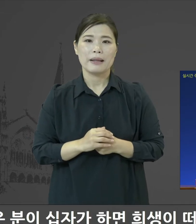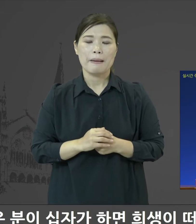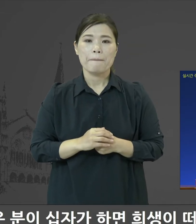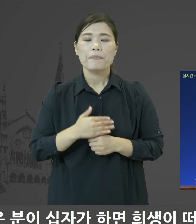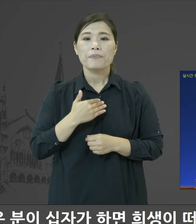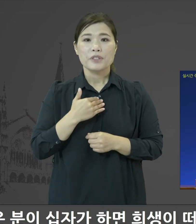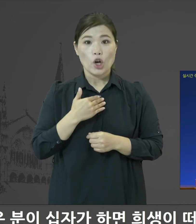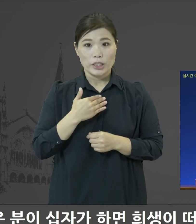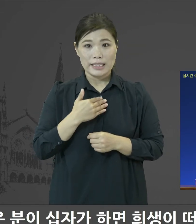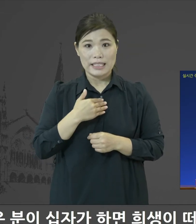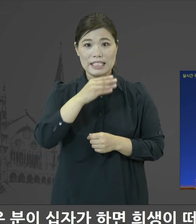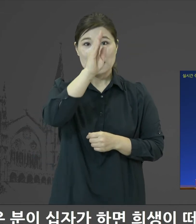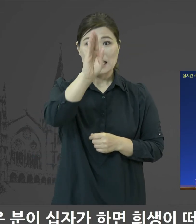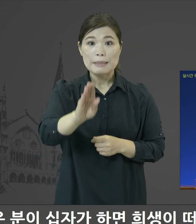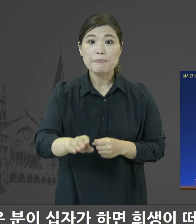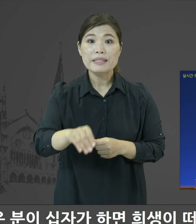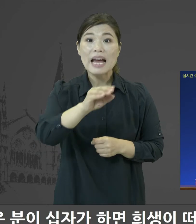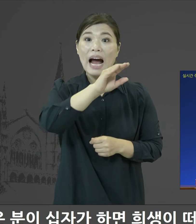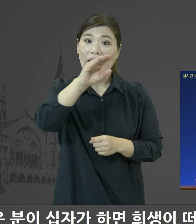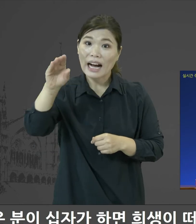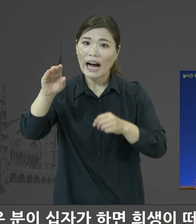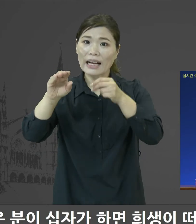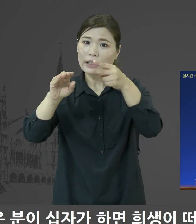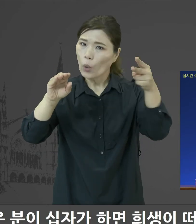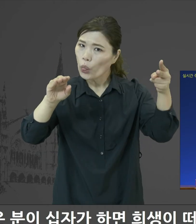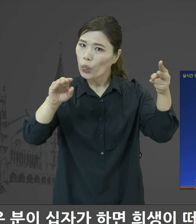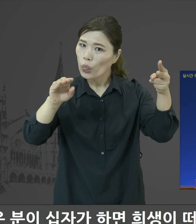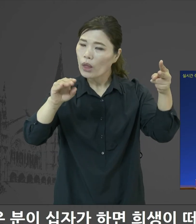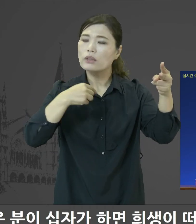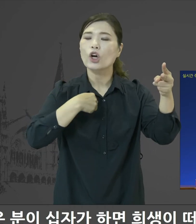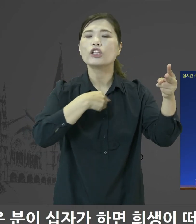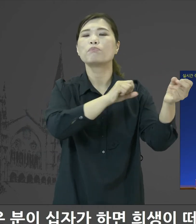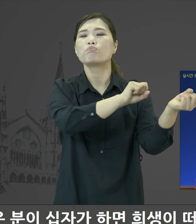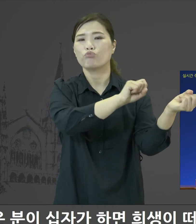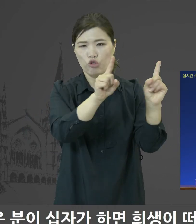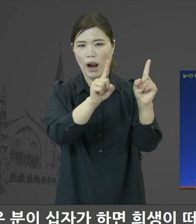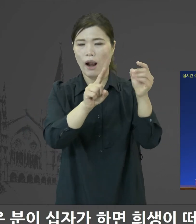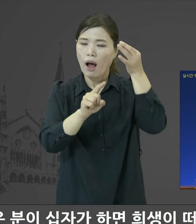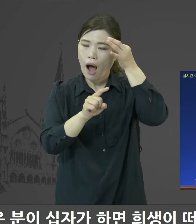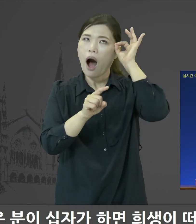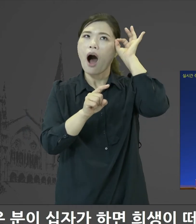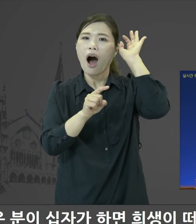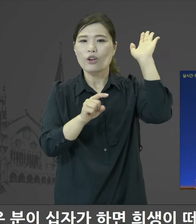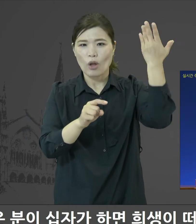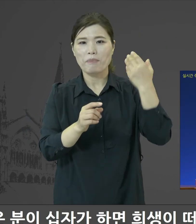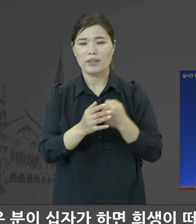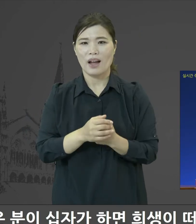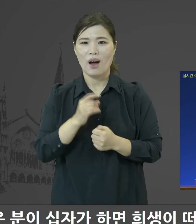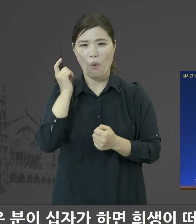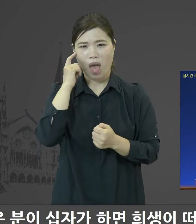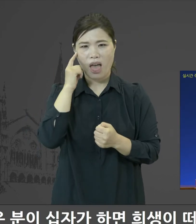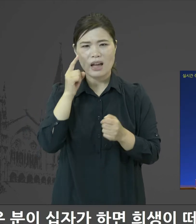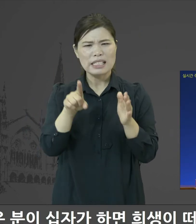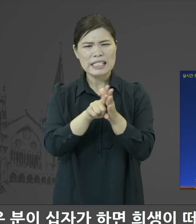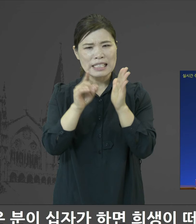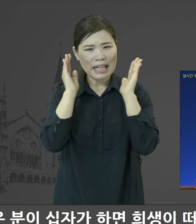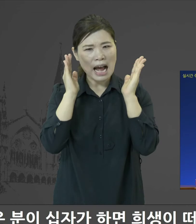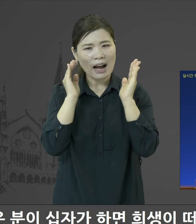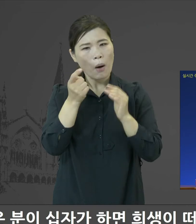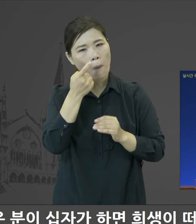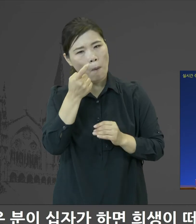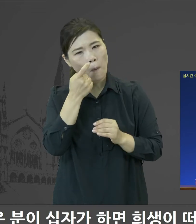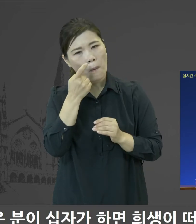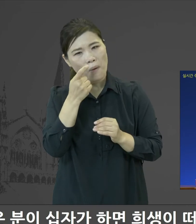저는 십자가 그러면 바로 부활이 떠오릅니다. 이게 아마 오랜 신학의 훈련 때문에 그런 것